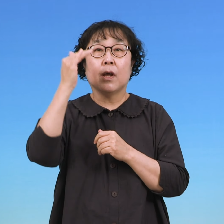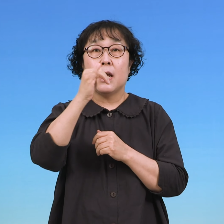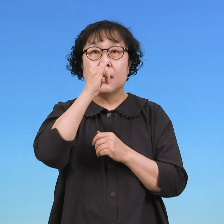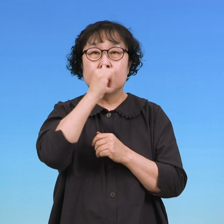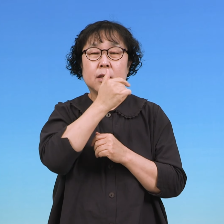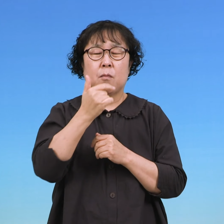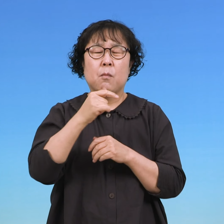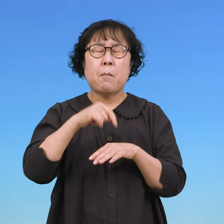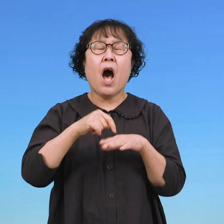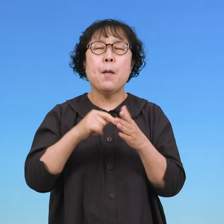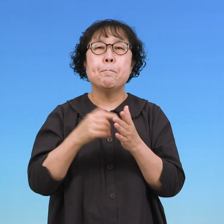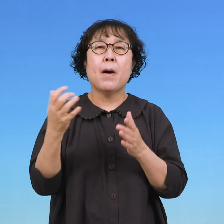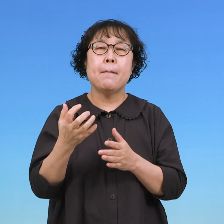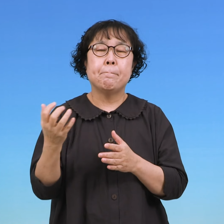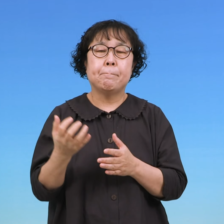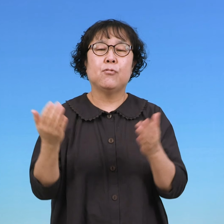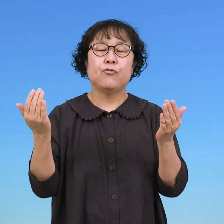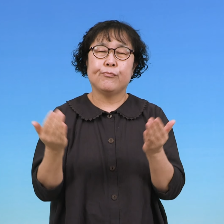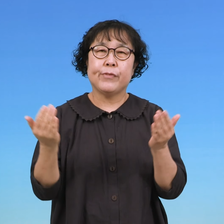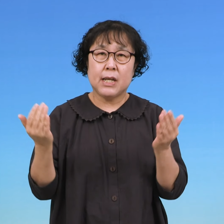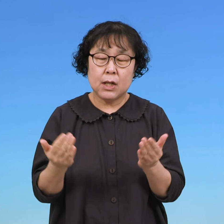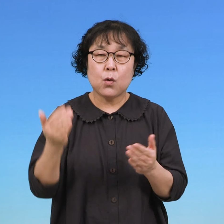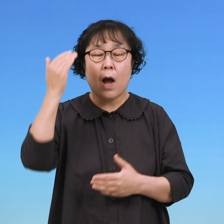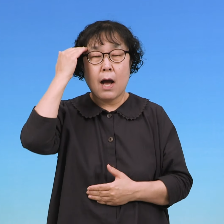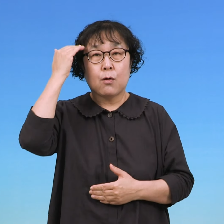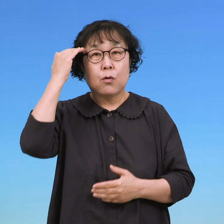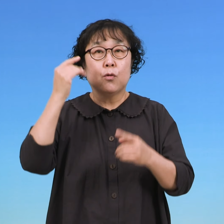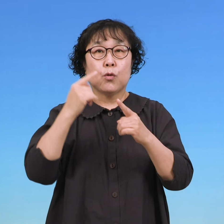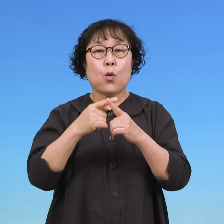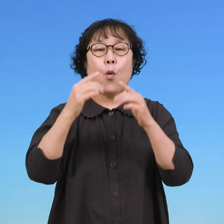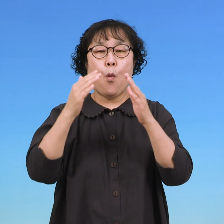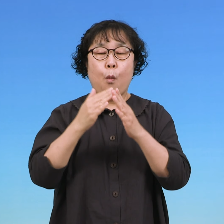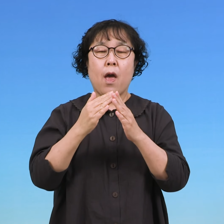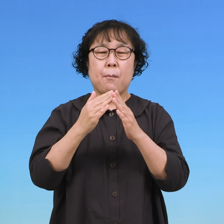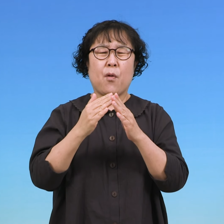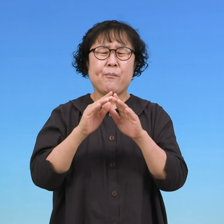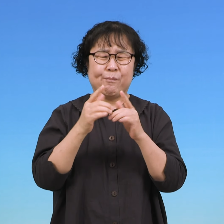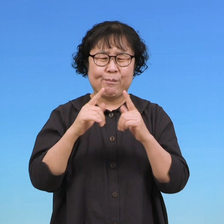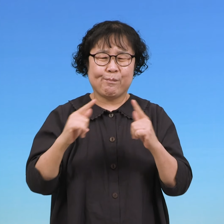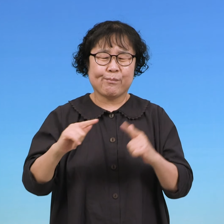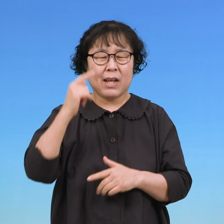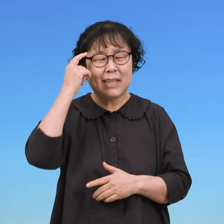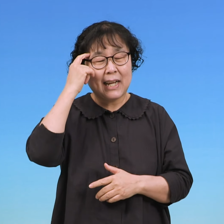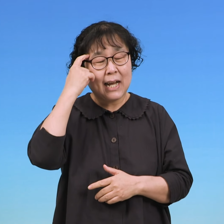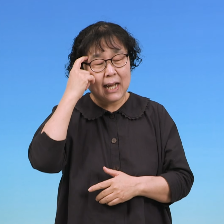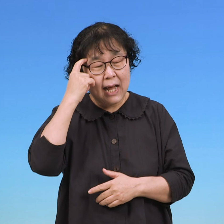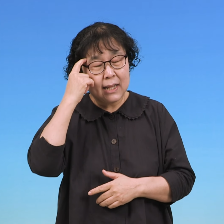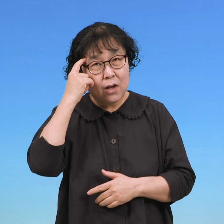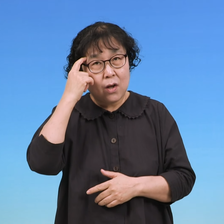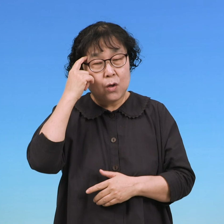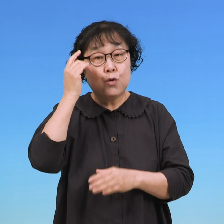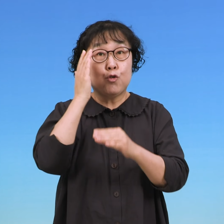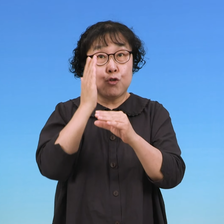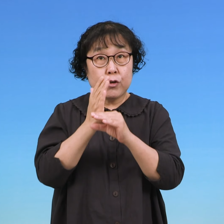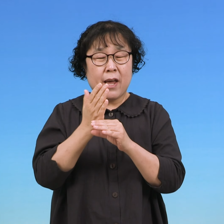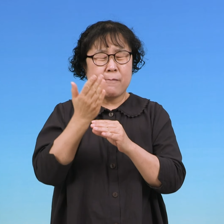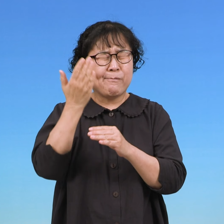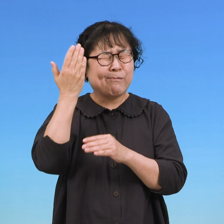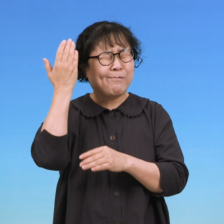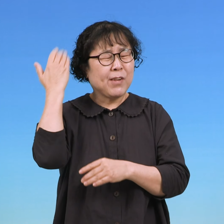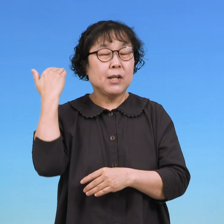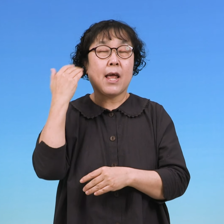가슴 아픈 이런 일들, 이런 상황, 또 한국 교회를 보면서 묵상을 하다가 예전에 옥하는 목사님이